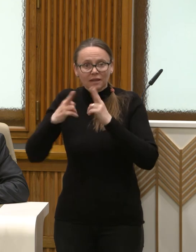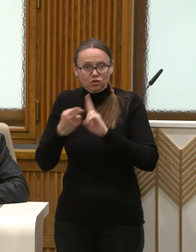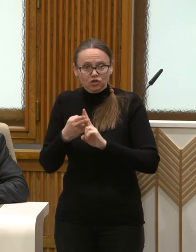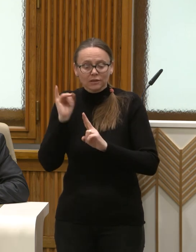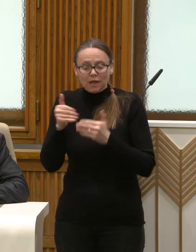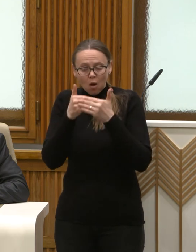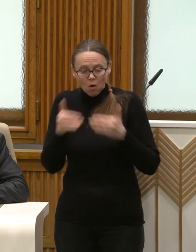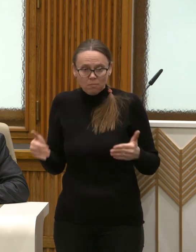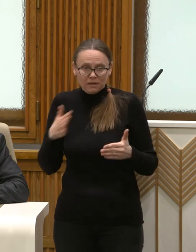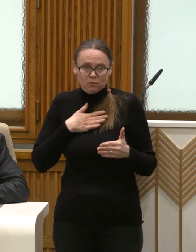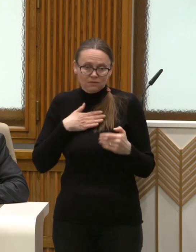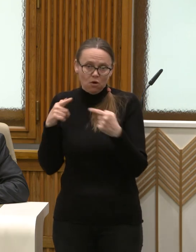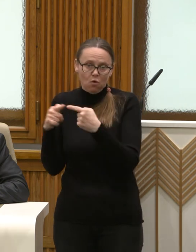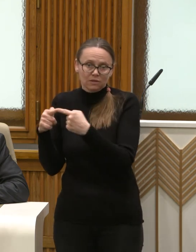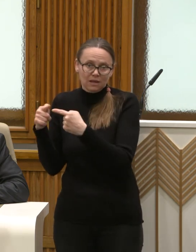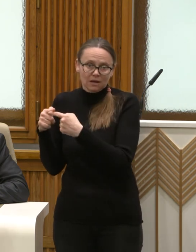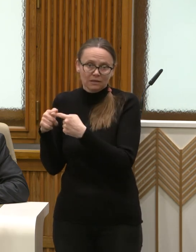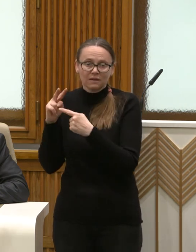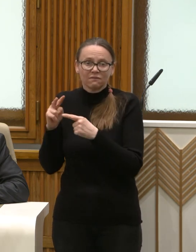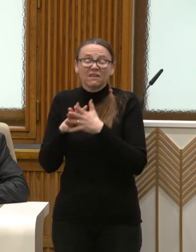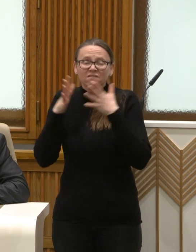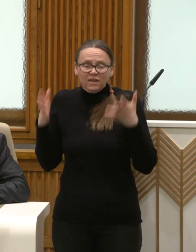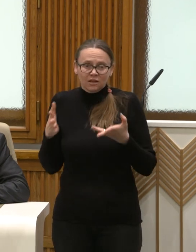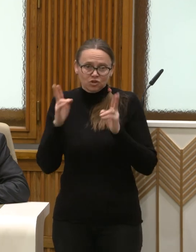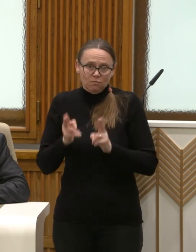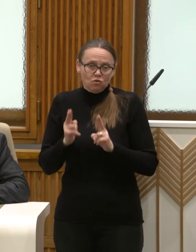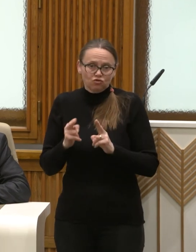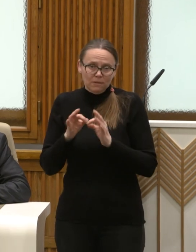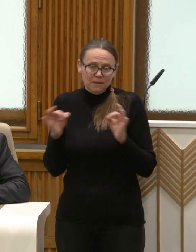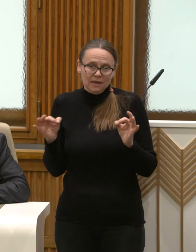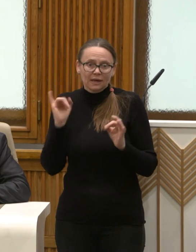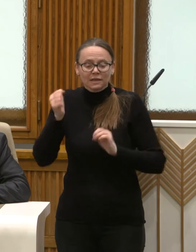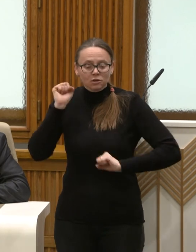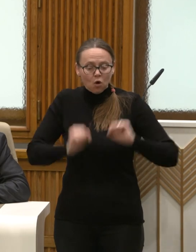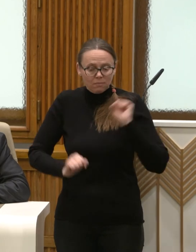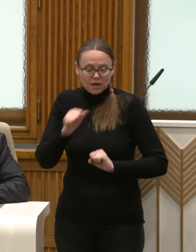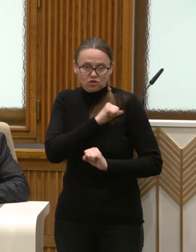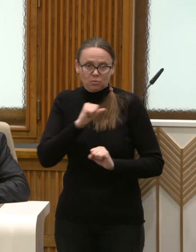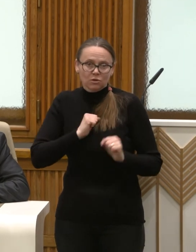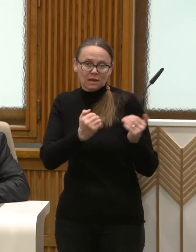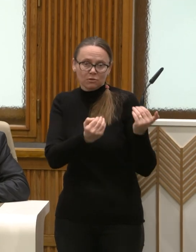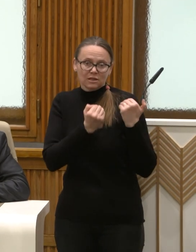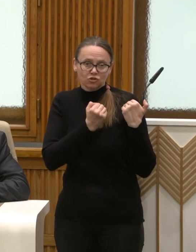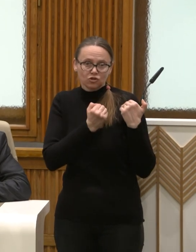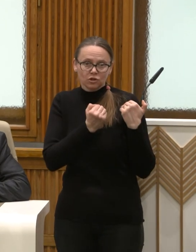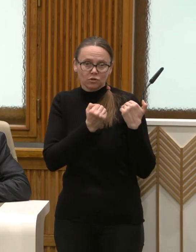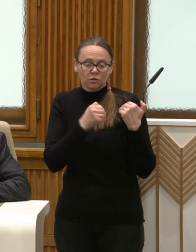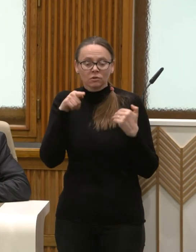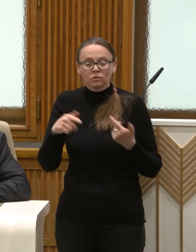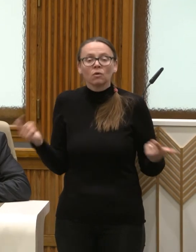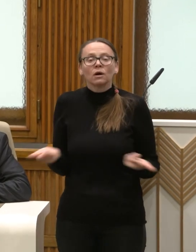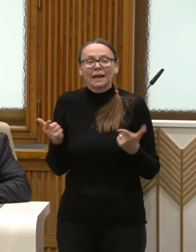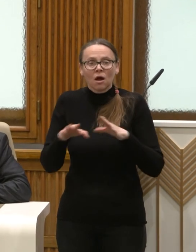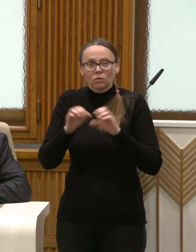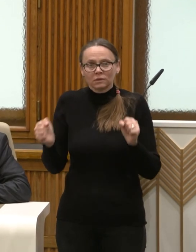da omejimo svoje kontakte v čim večji možni meri. Da se obnašamo samo zaščitno, ker to, kar lahko